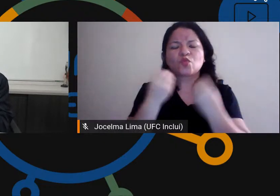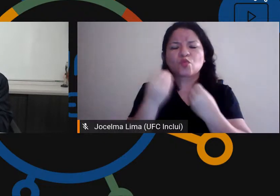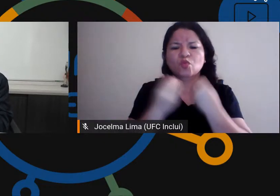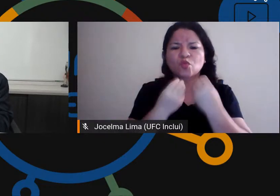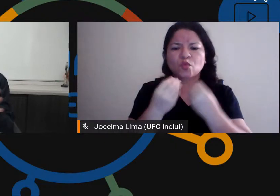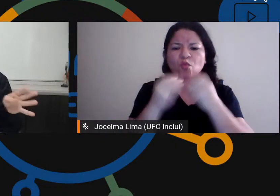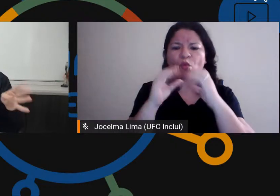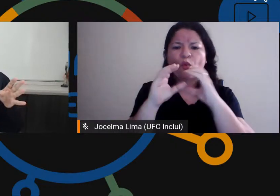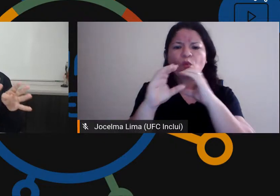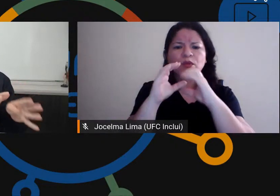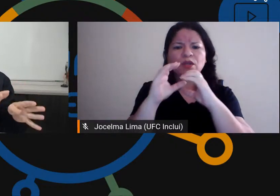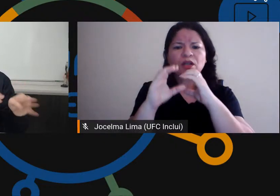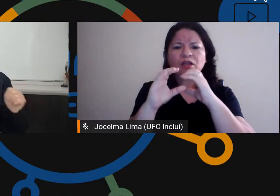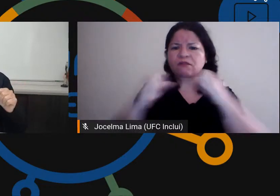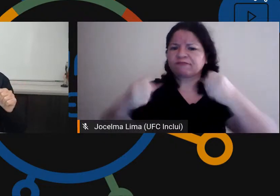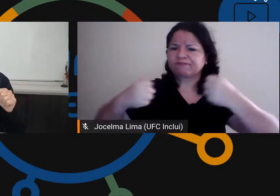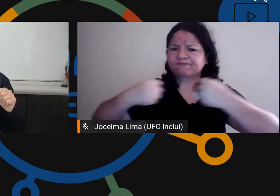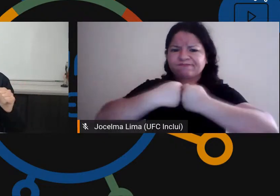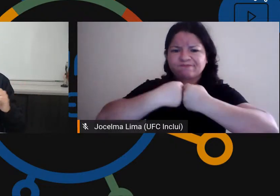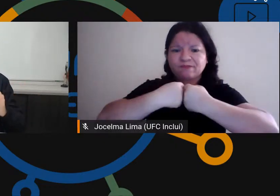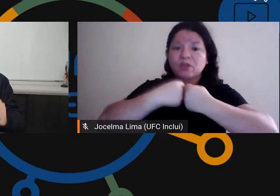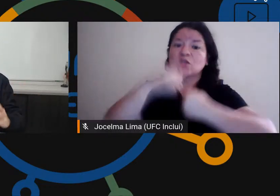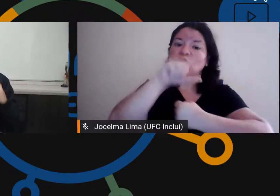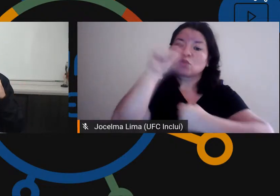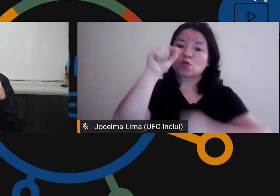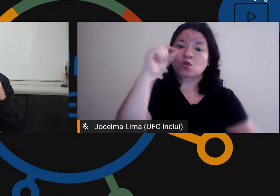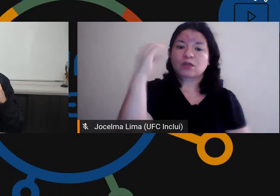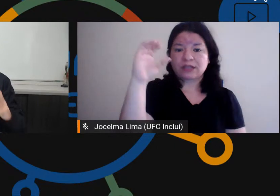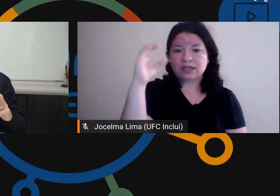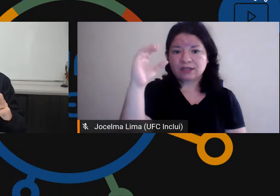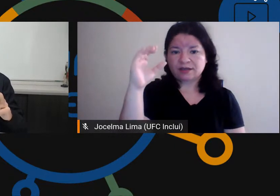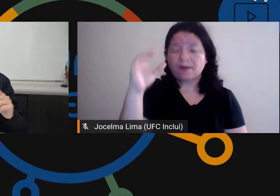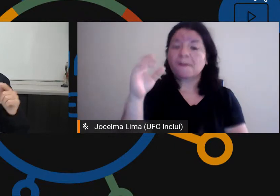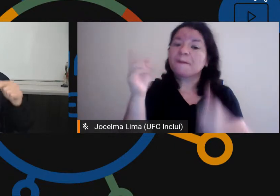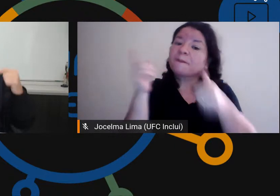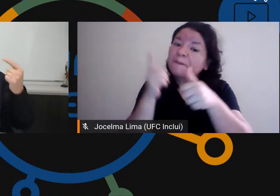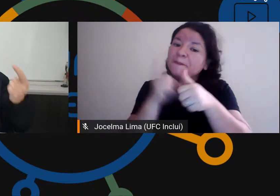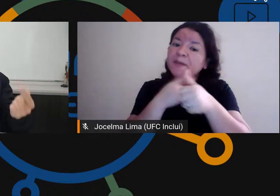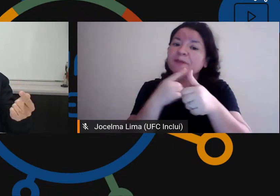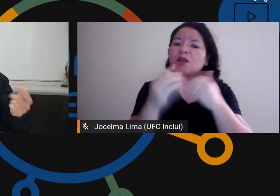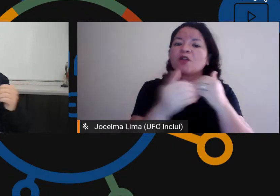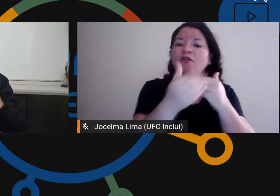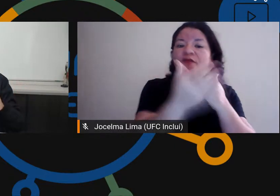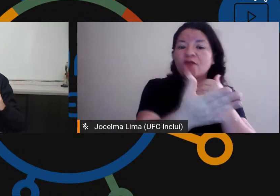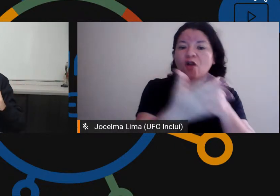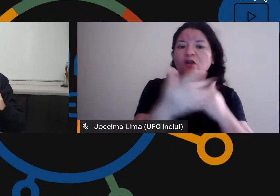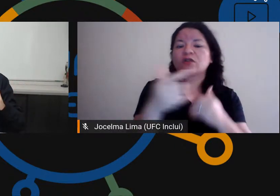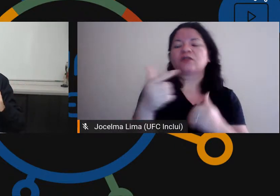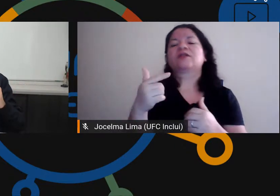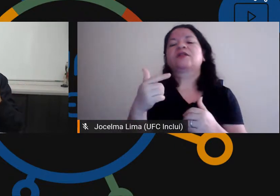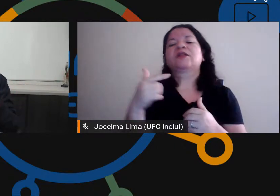comunicação, prefira os de ciência. Ou seja, primeiro lugar tem que ser forte, segundo tem que ser bonito.